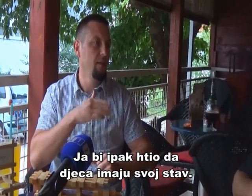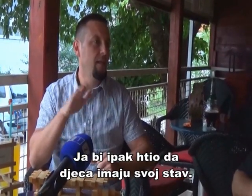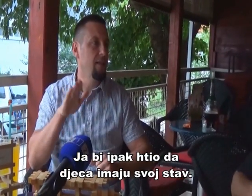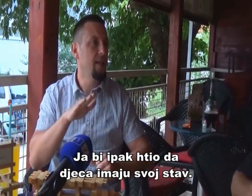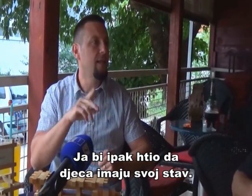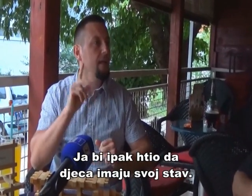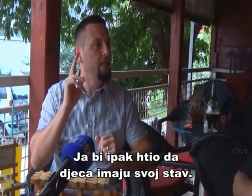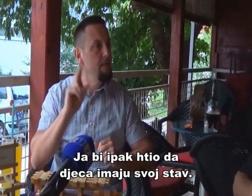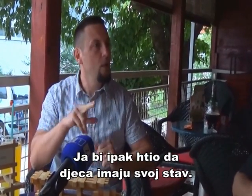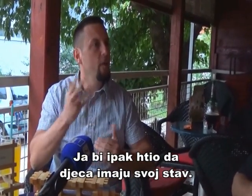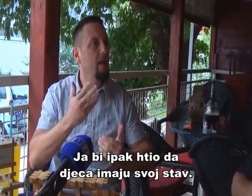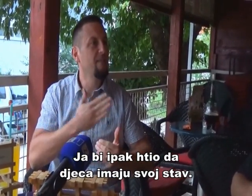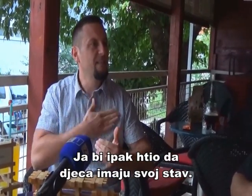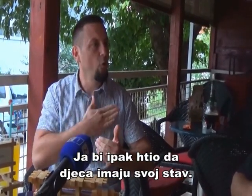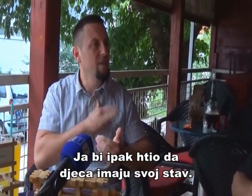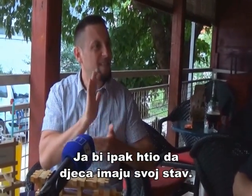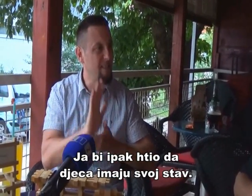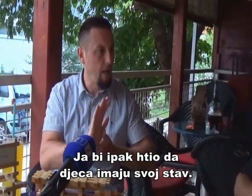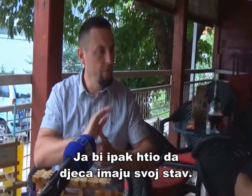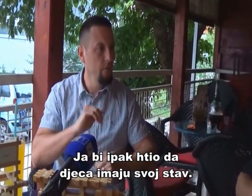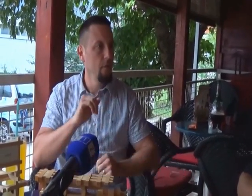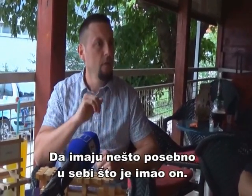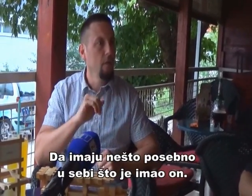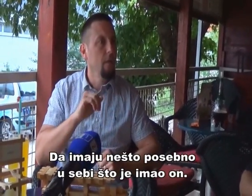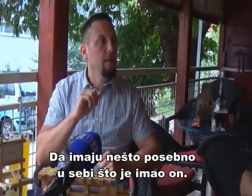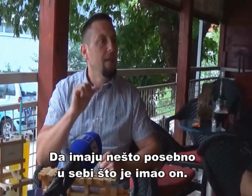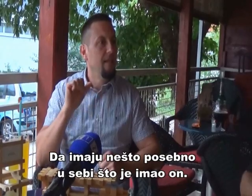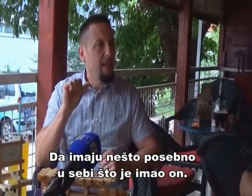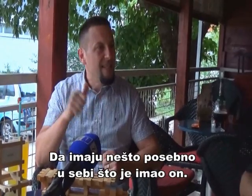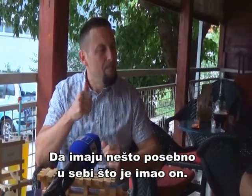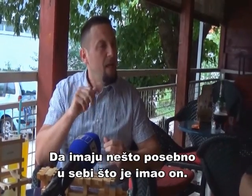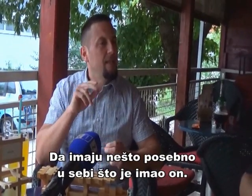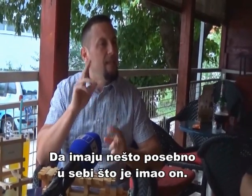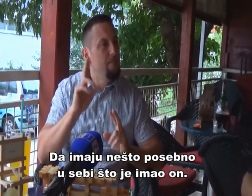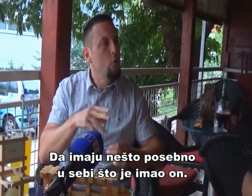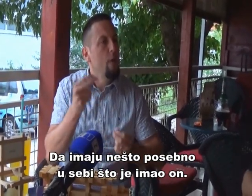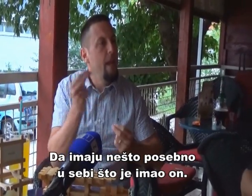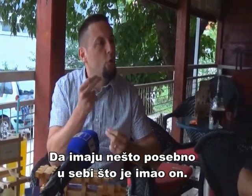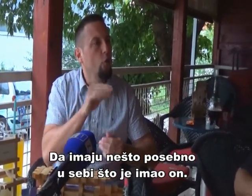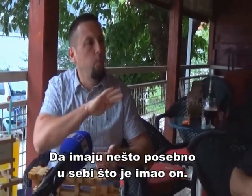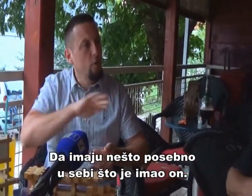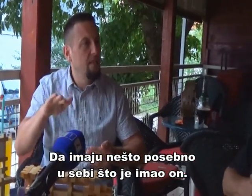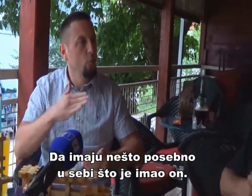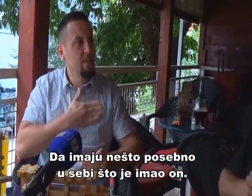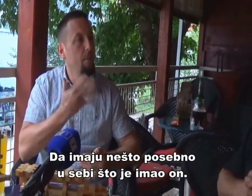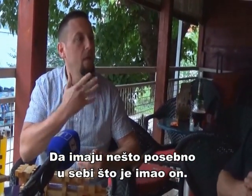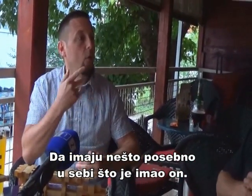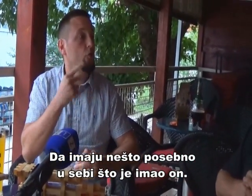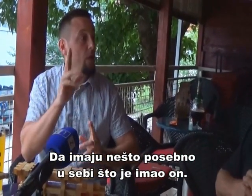da djeca imaju nekakav svoj stav i da ipak imaju nešto posebno u sebi kao što je